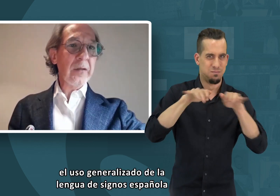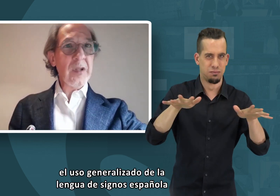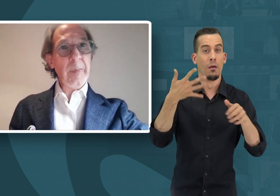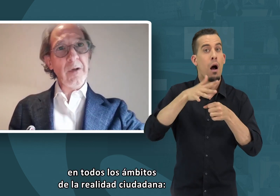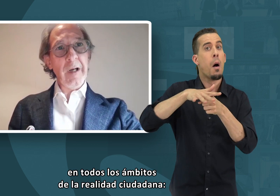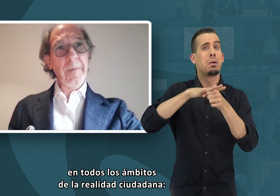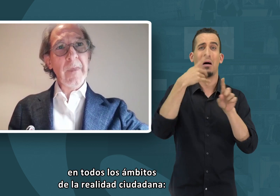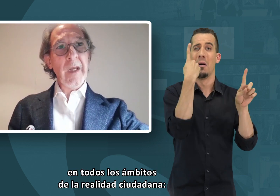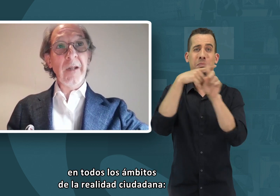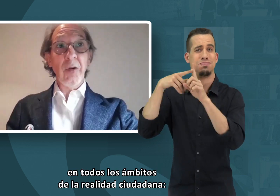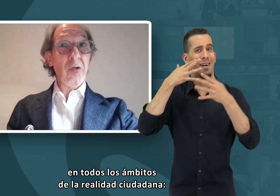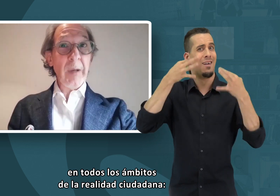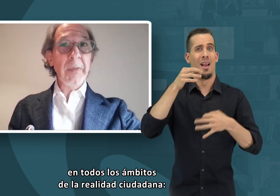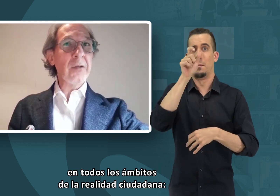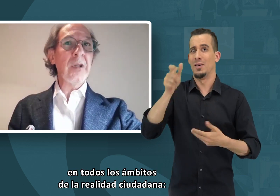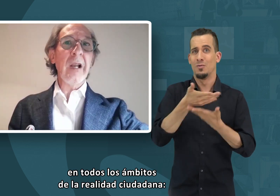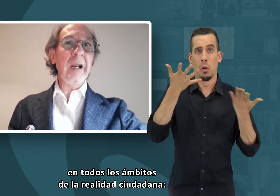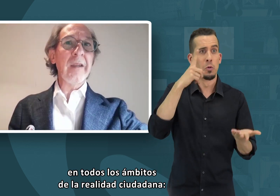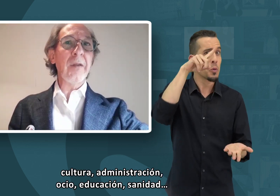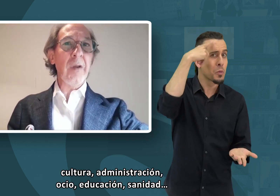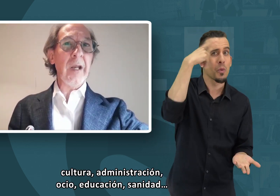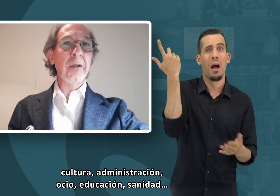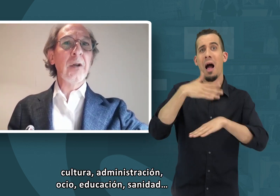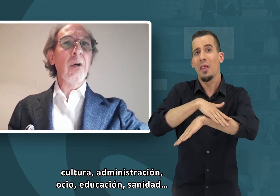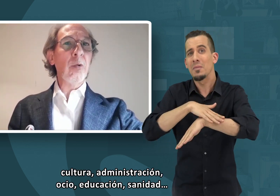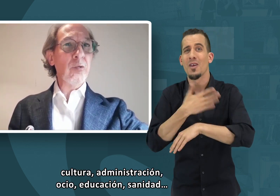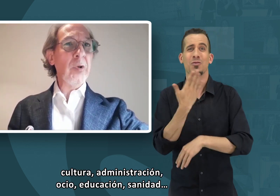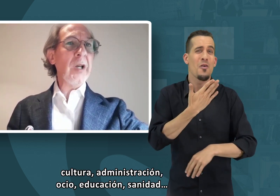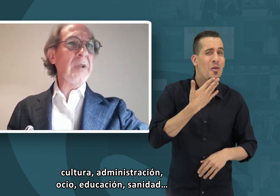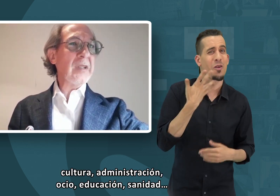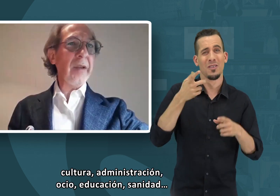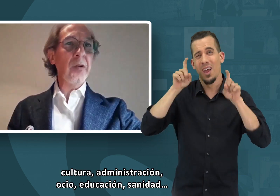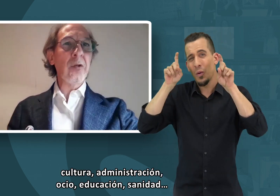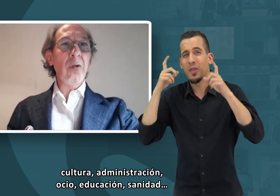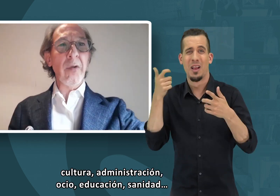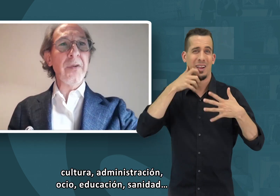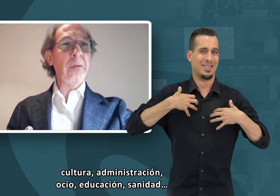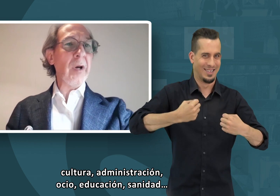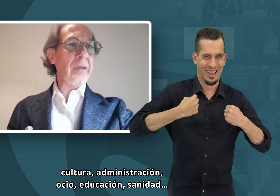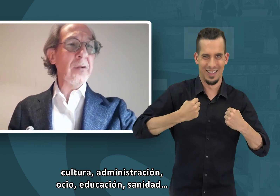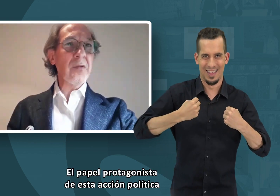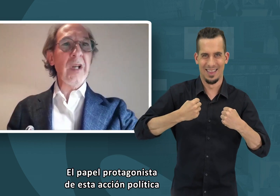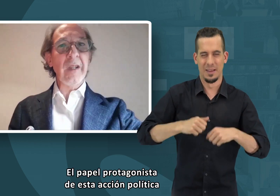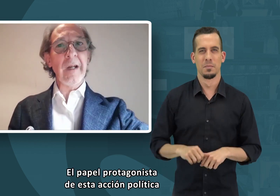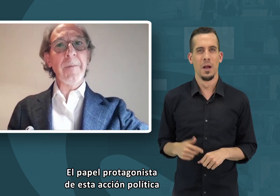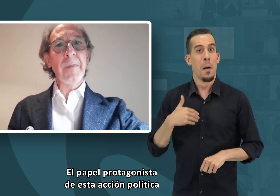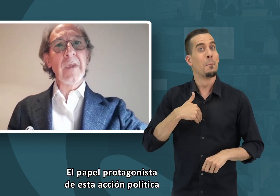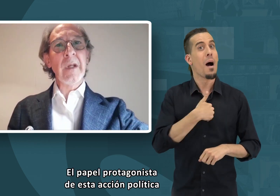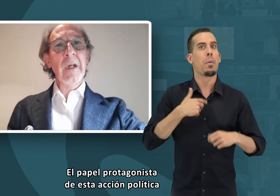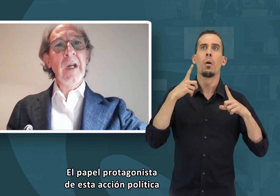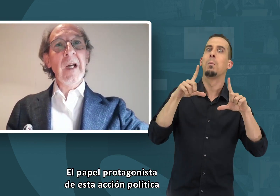lengua de signos española, en todos los ámbitos de la realidad ciudadana: cultura, administración, ocio, educación,